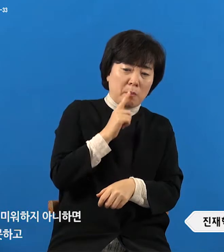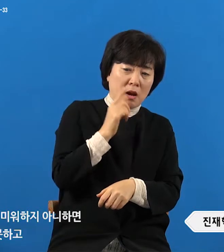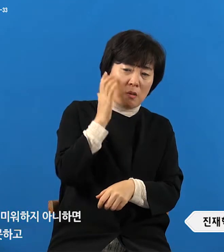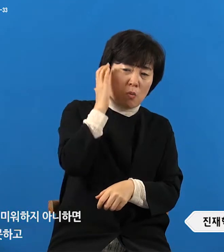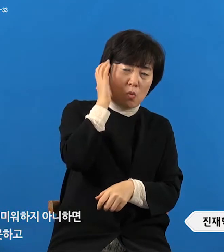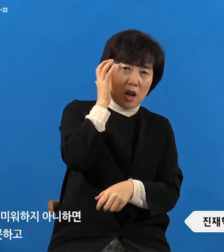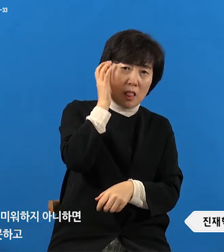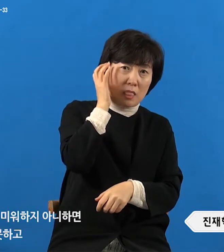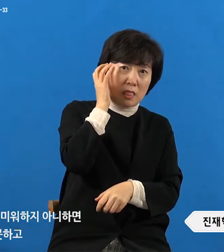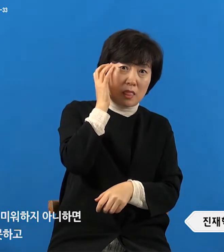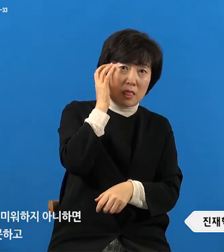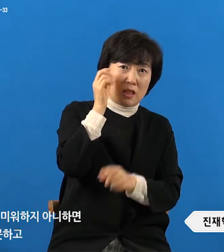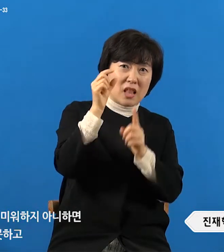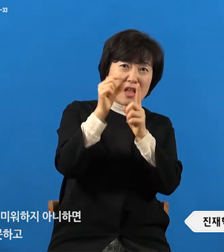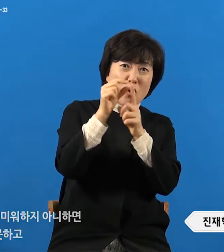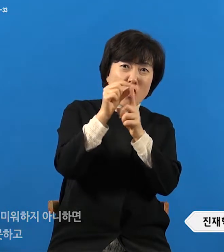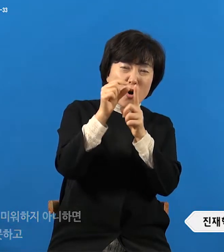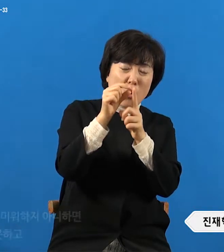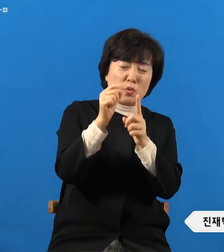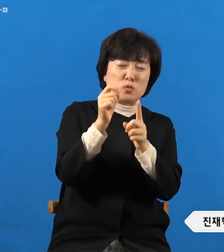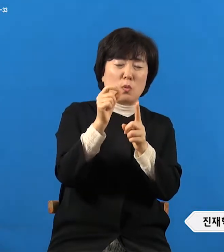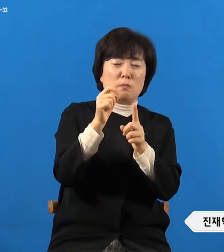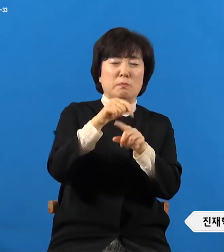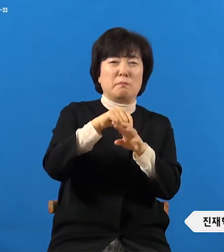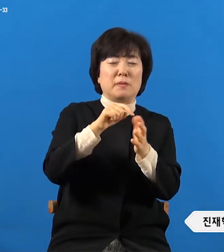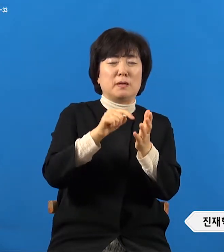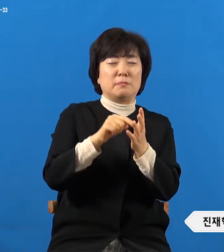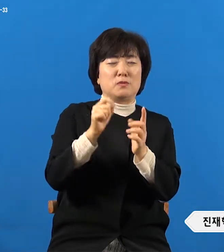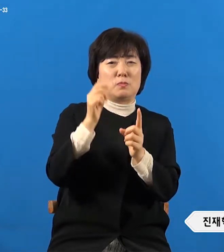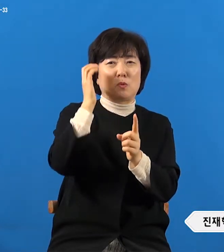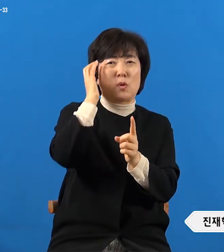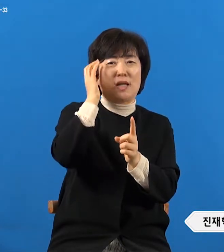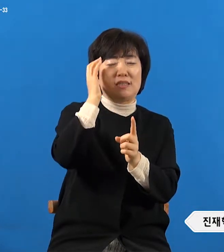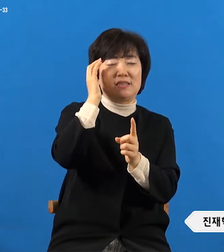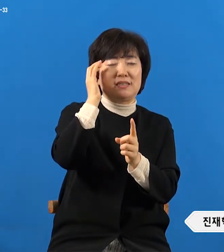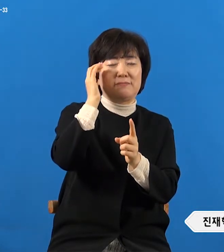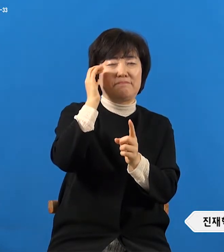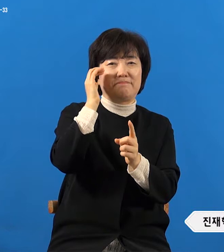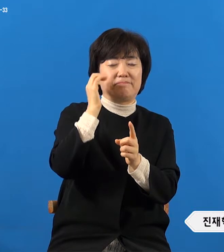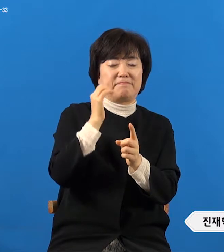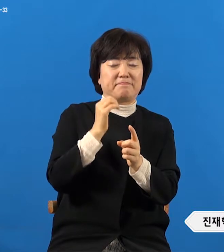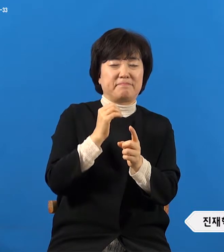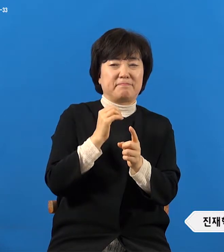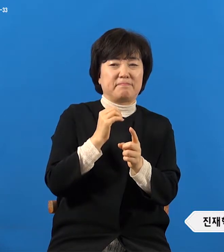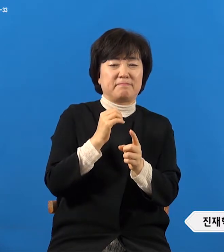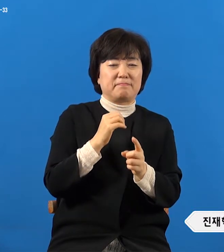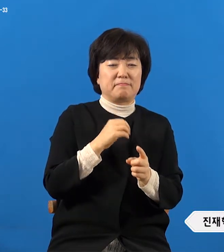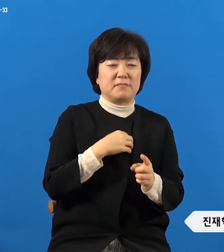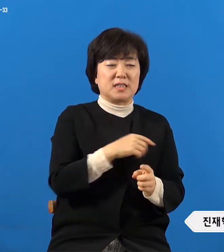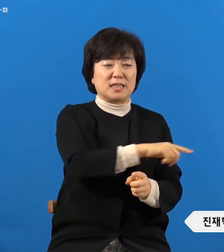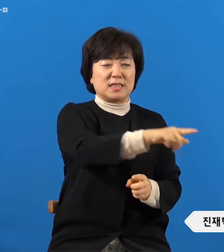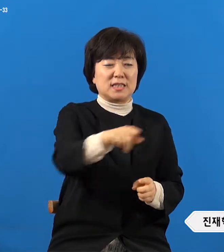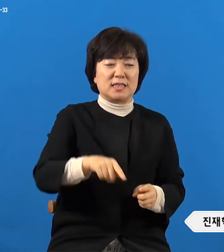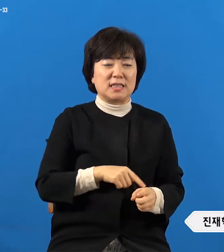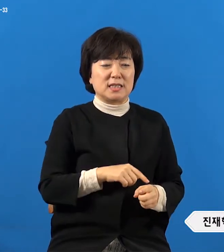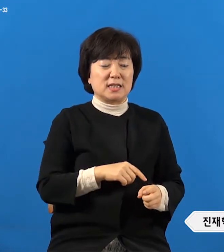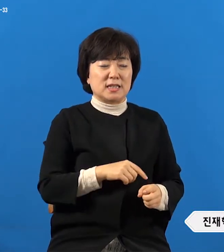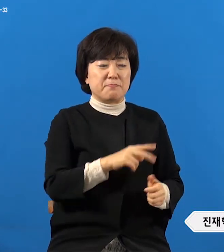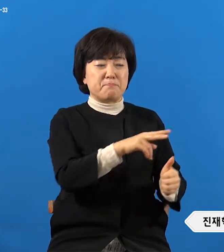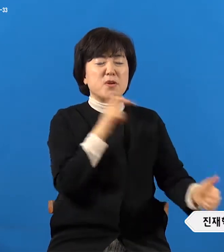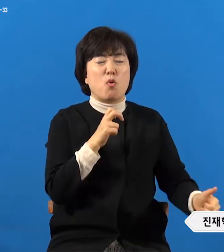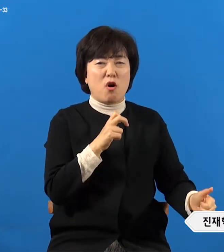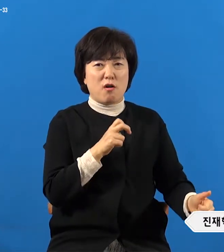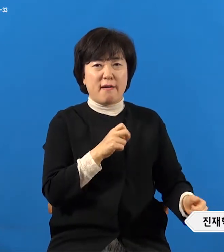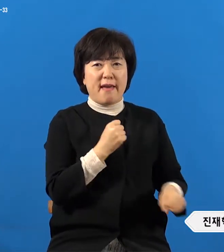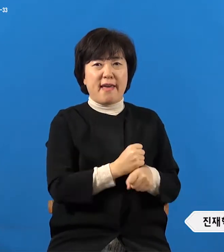한 단어가 우리 마음 가운데 꽂혀 있기 때문입니다. 그것은 바로 미워하지 아니하면 능히